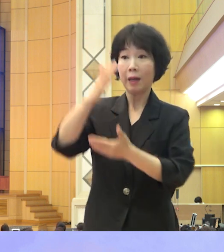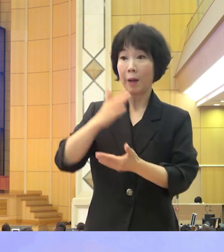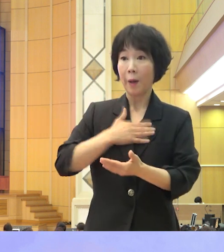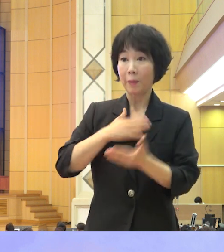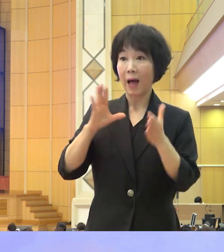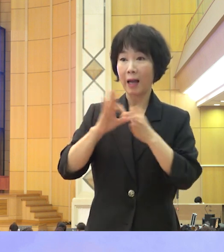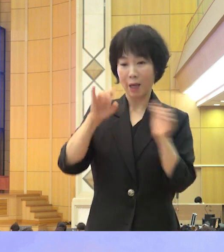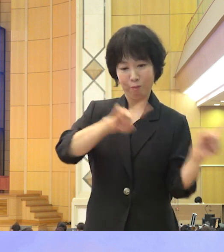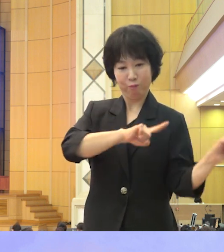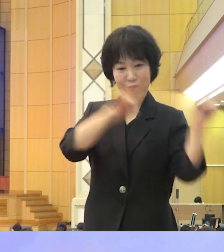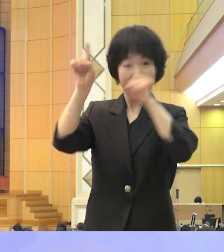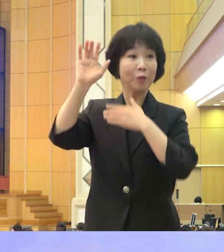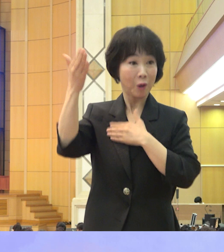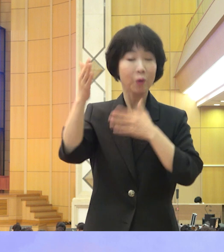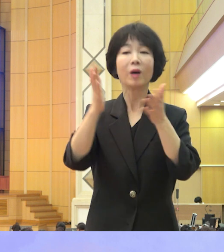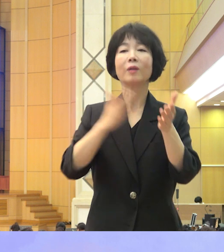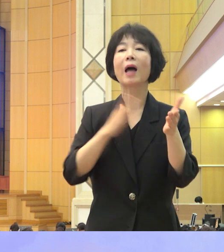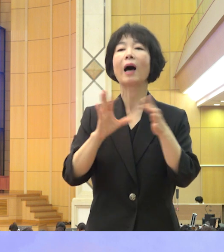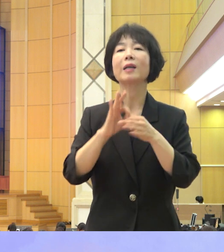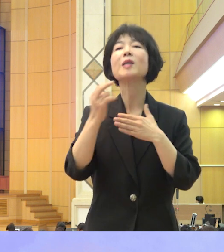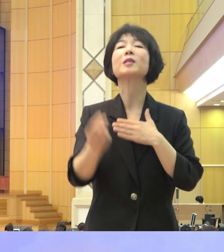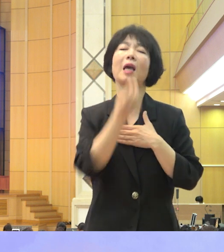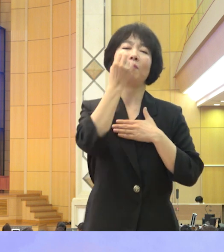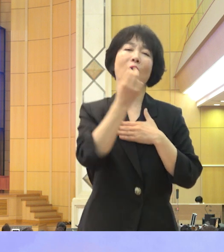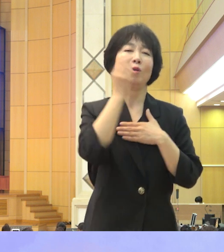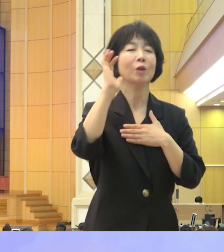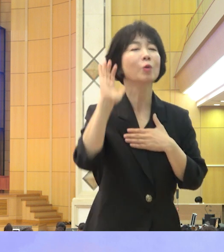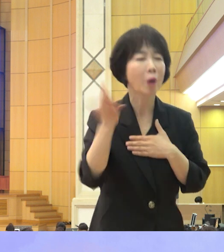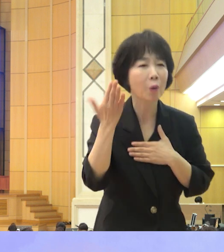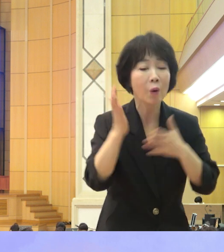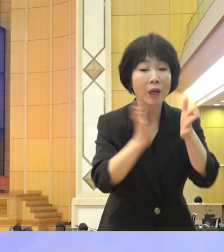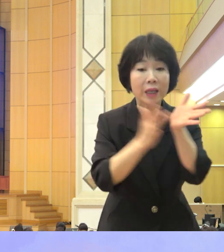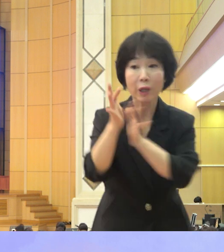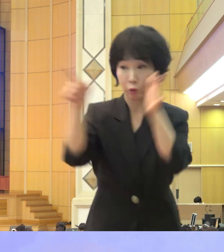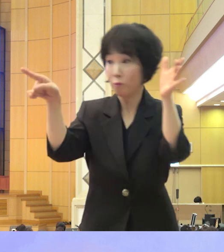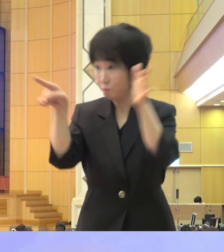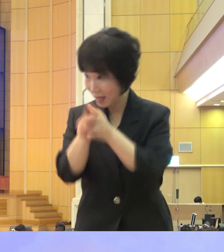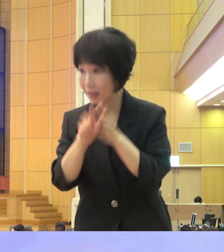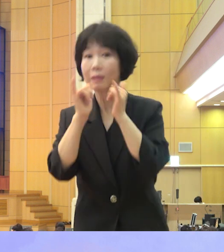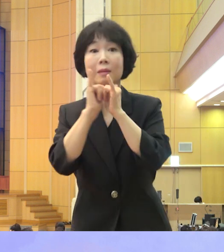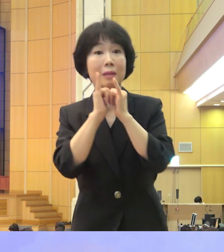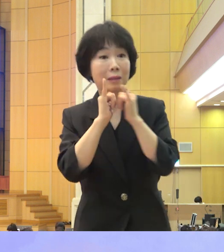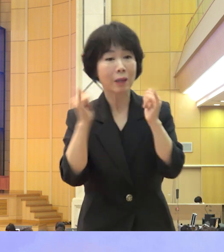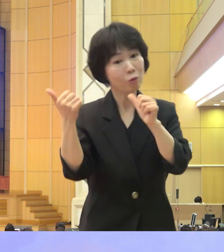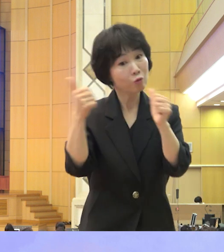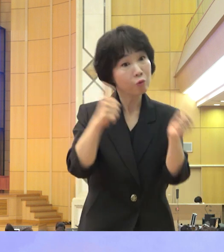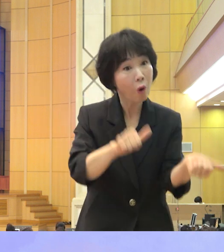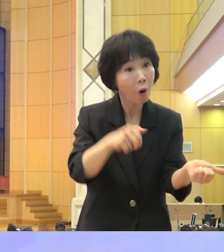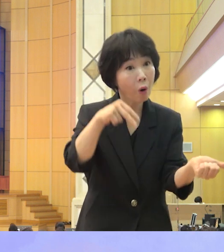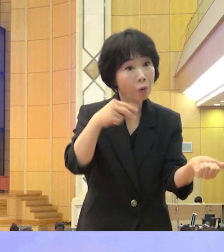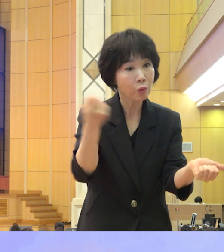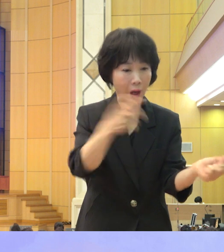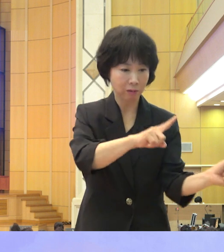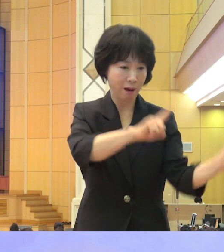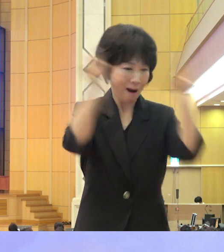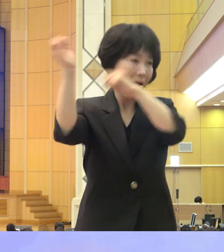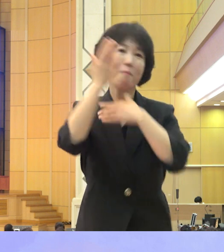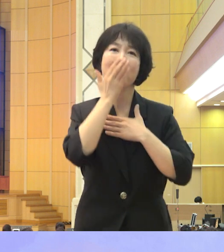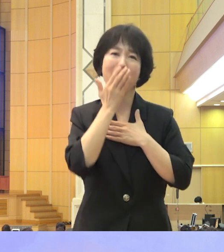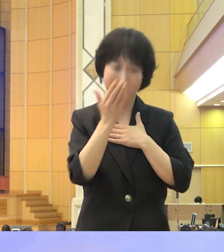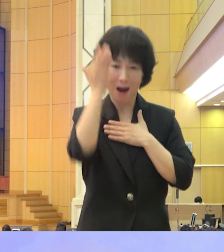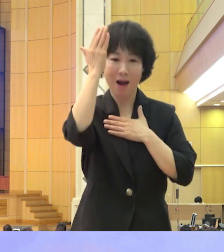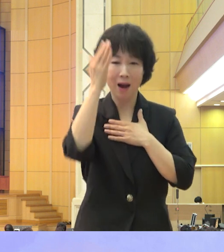나의 부활이요 나의 생명이니 예수 믿는 자는 죽어도